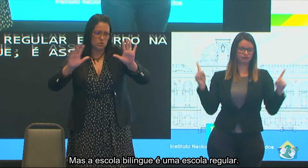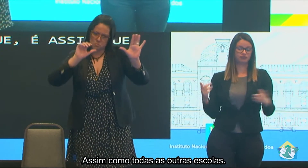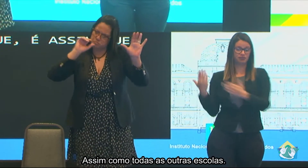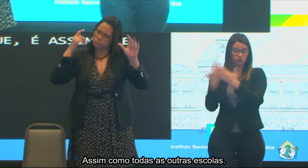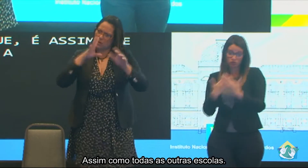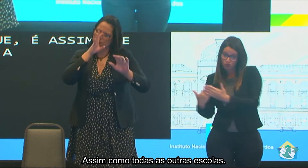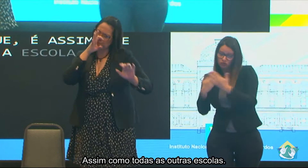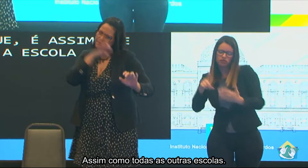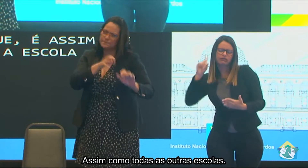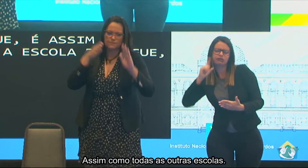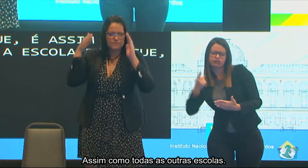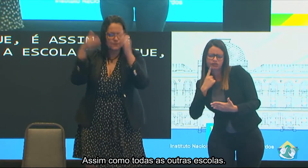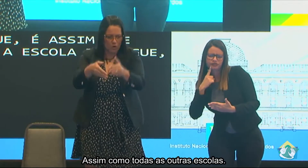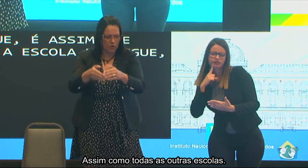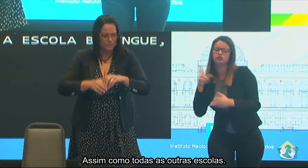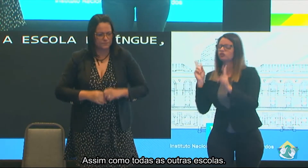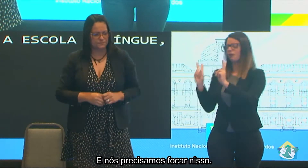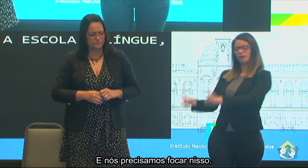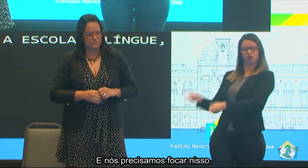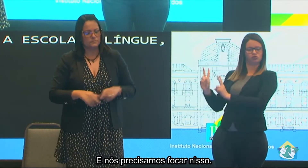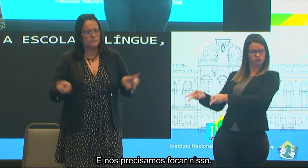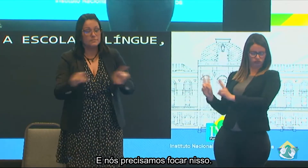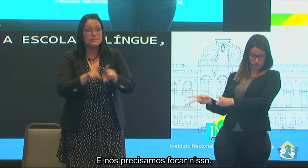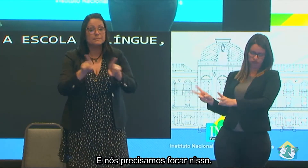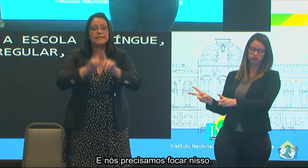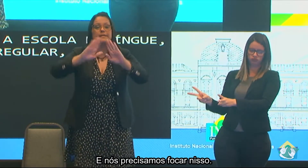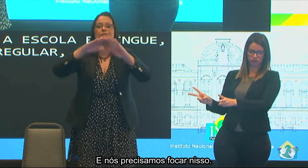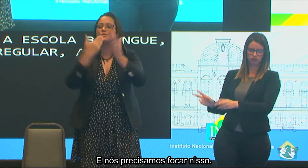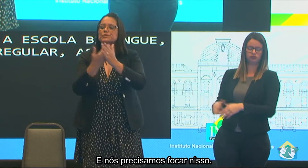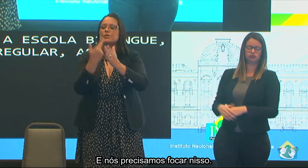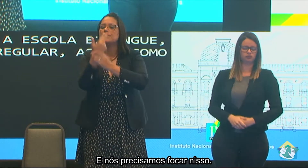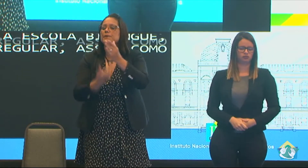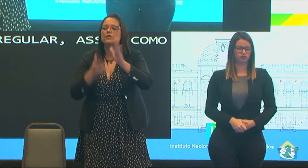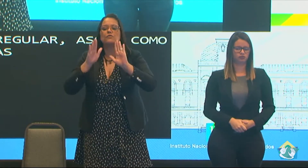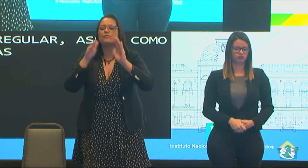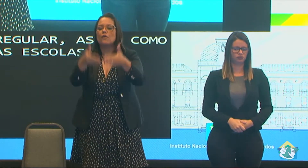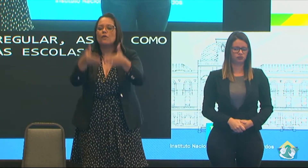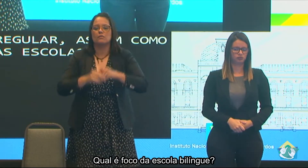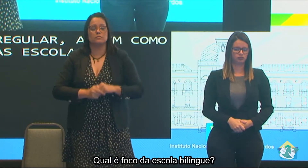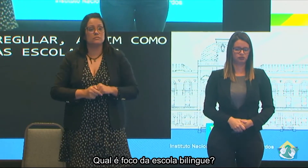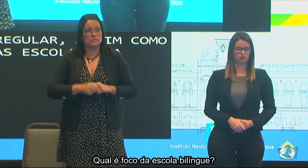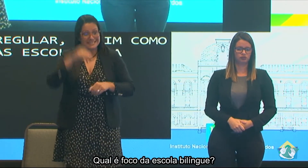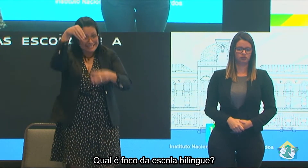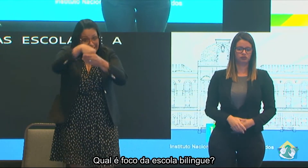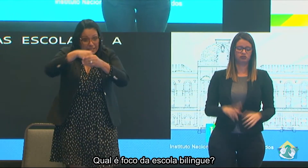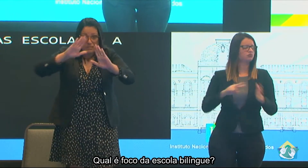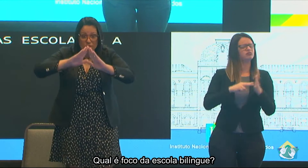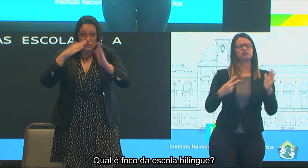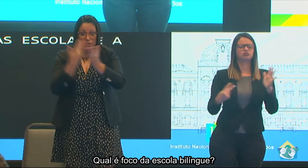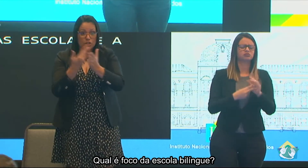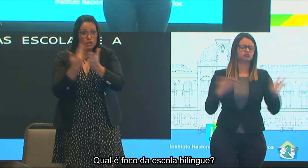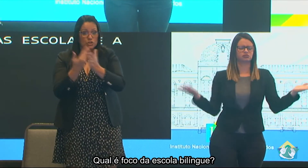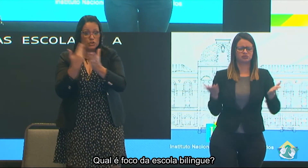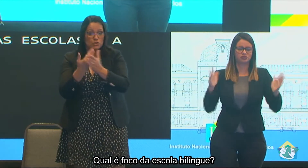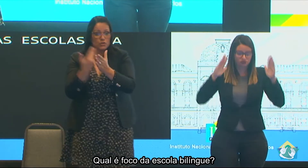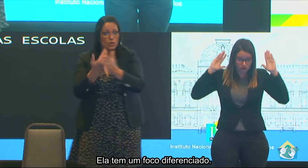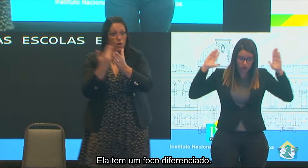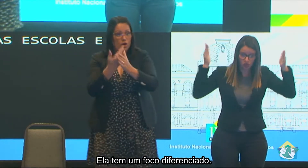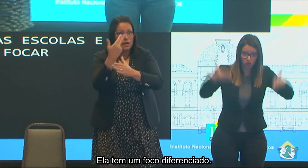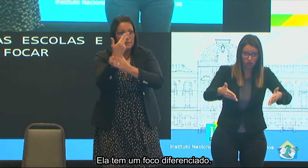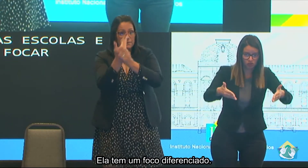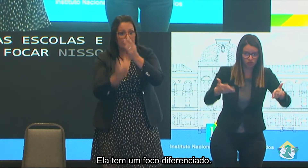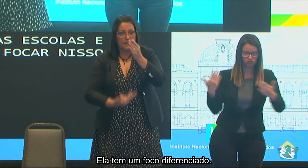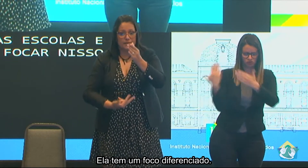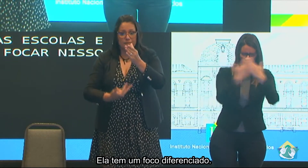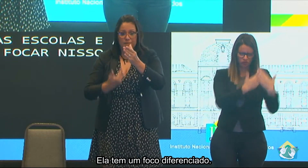regular, assim como todas as outras escolas, e a gente precisa focar nisso. Qual é o foco da escola bilíngue?